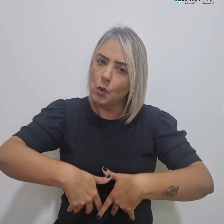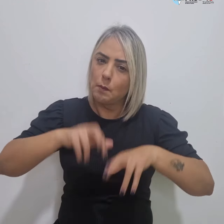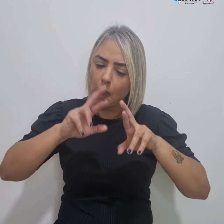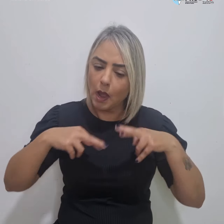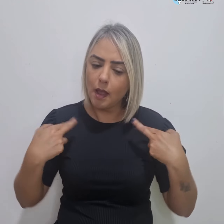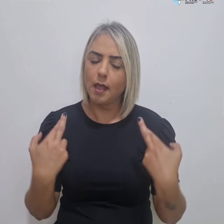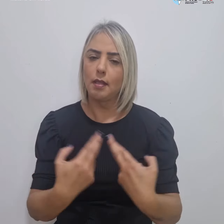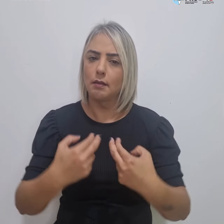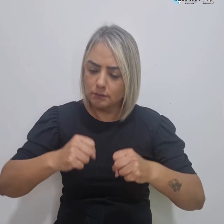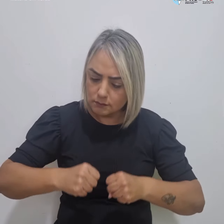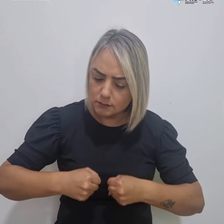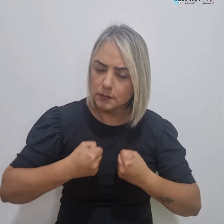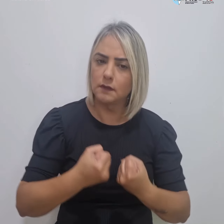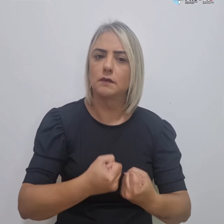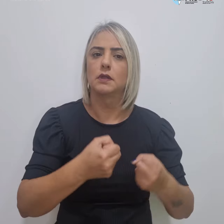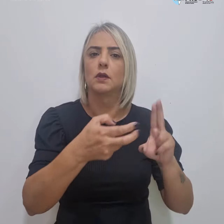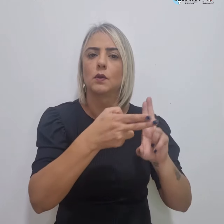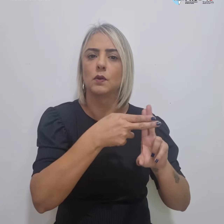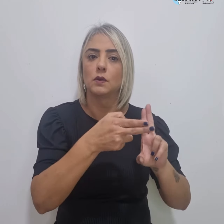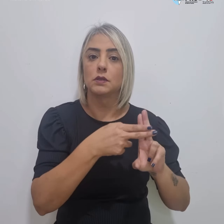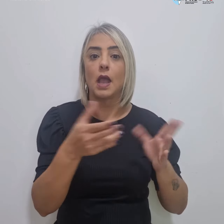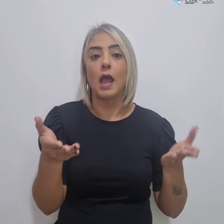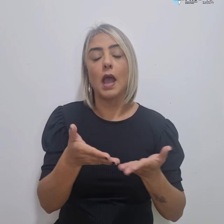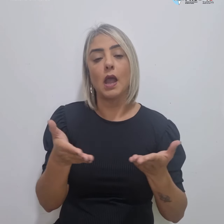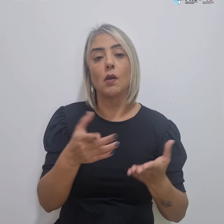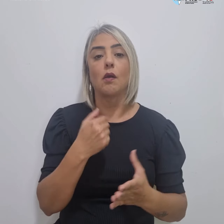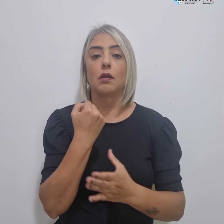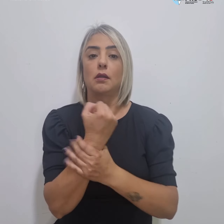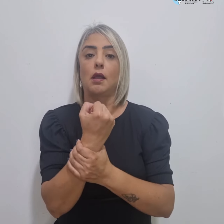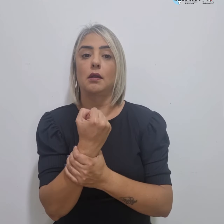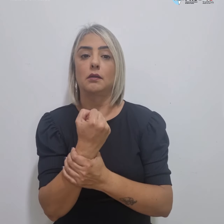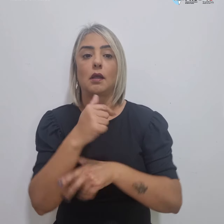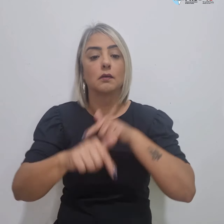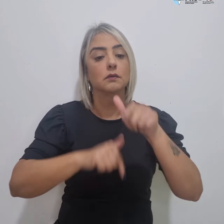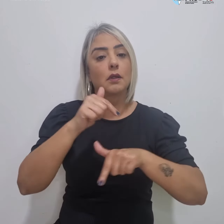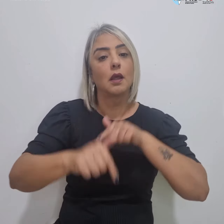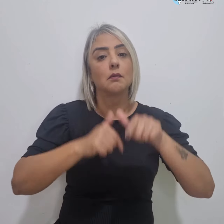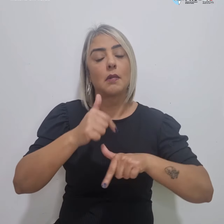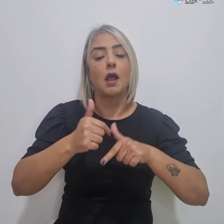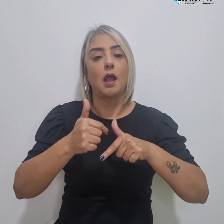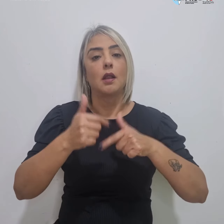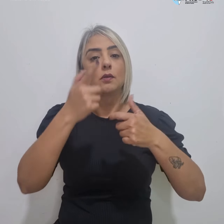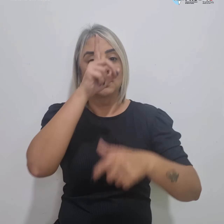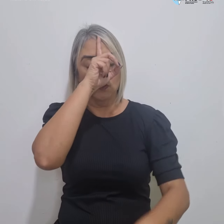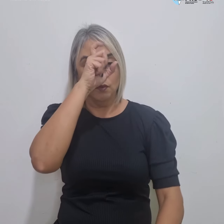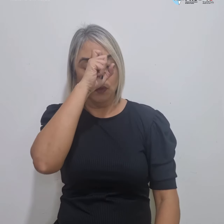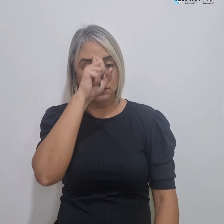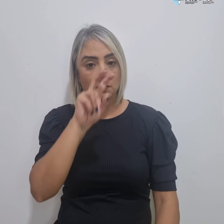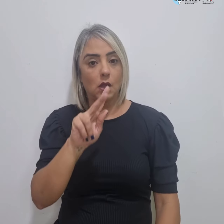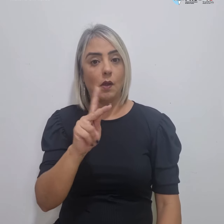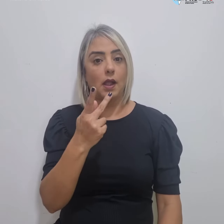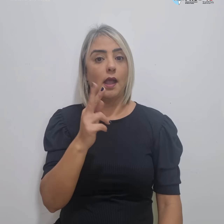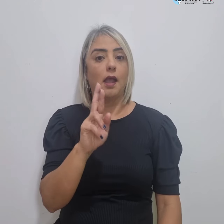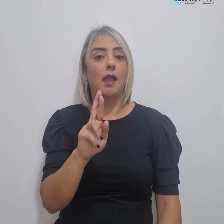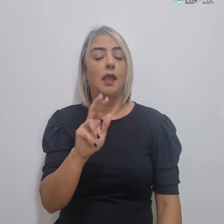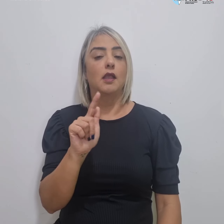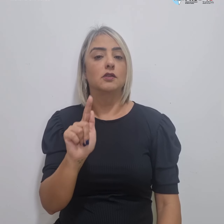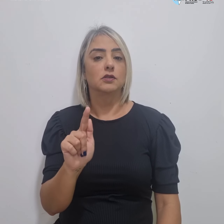reúne para defender o SUS. Agora para garantir o funcionamento do pronto-socorro do HRG,